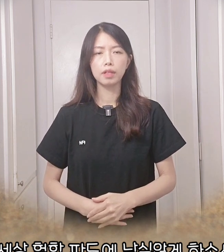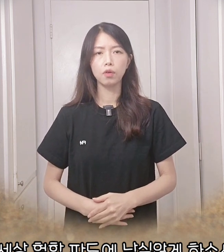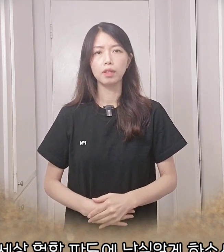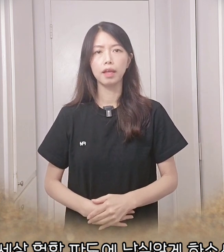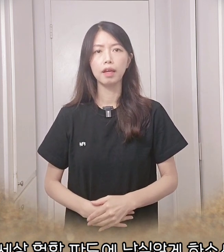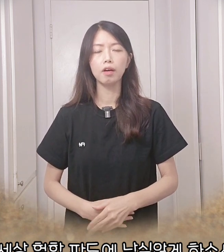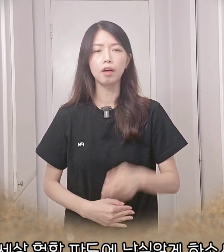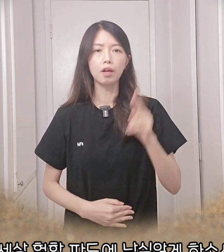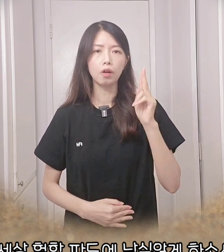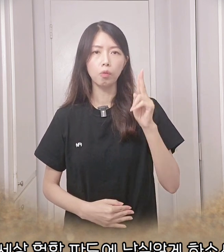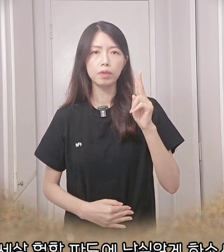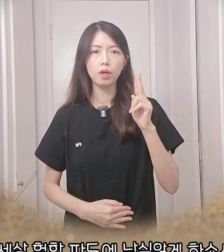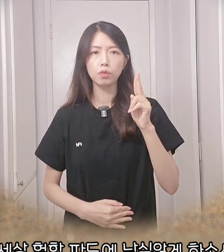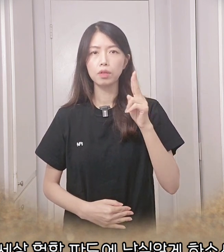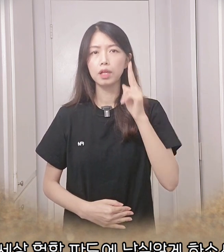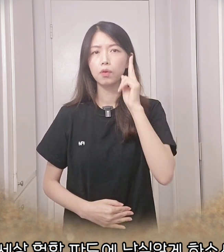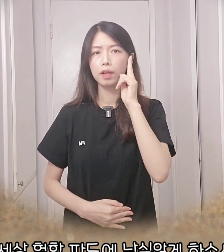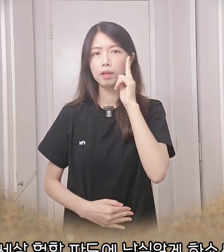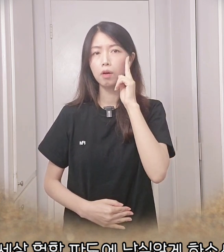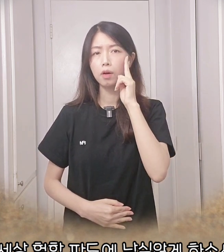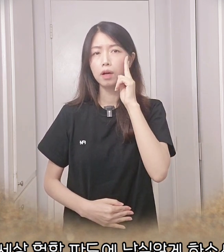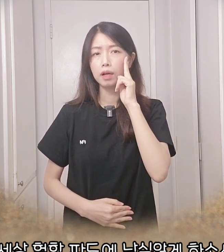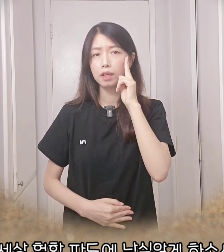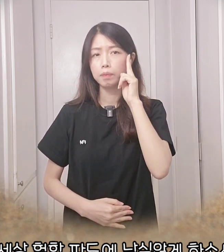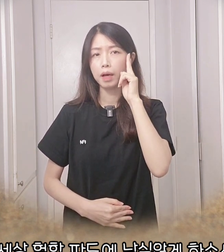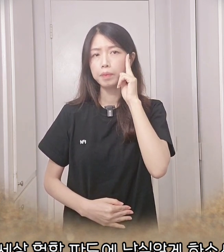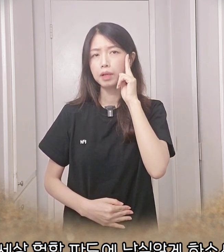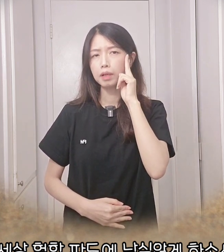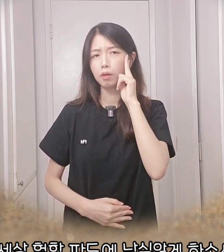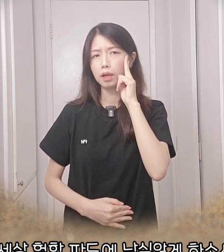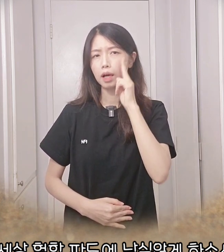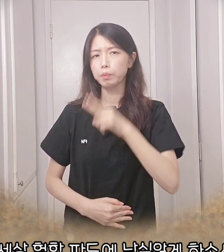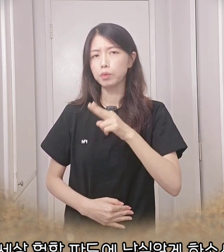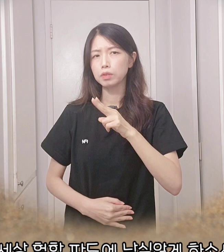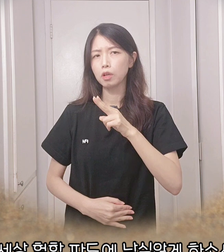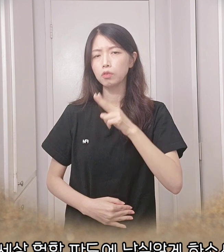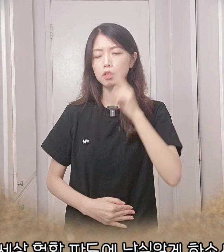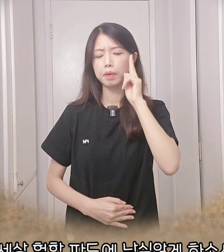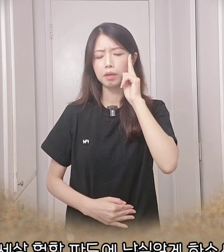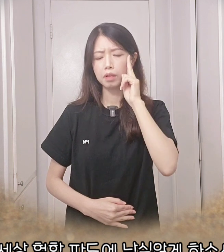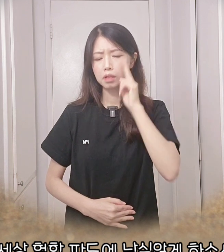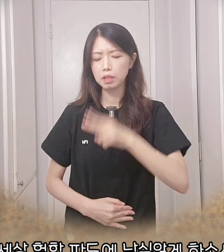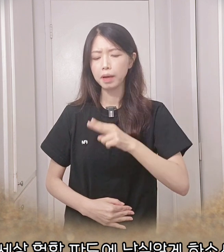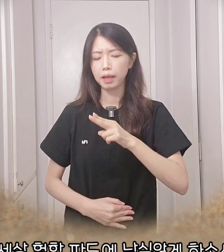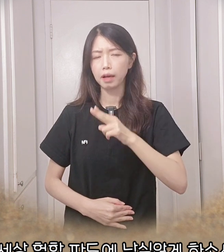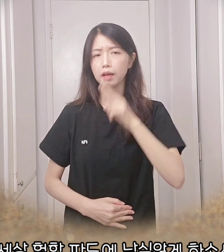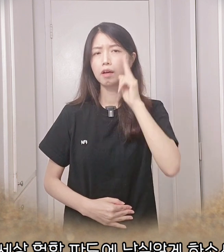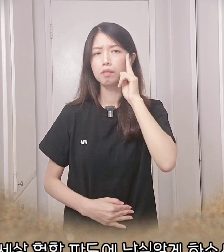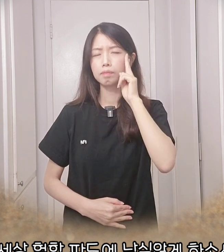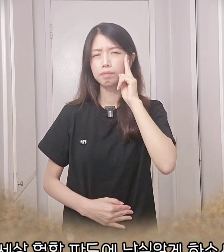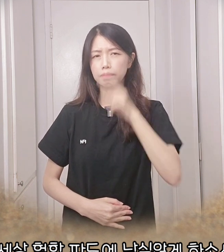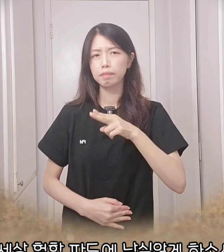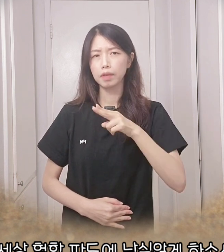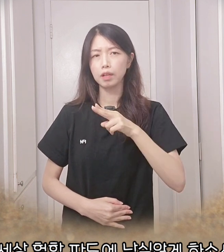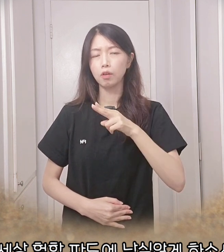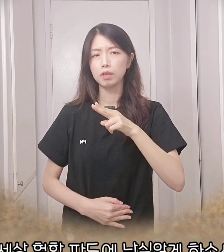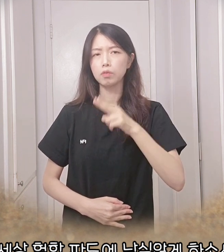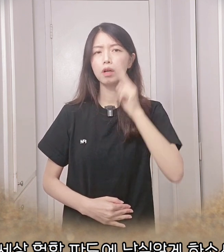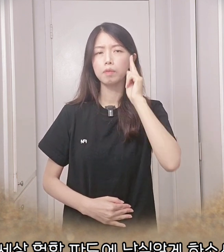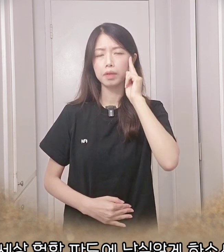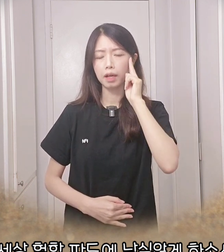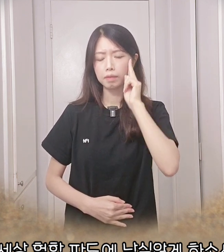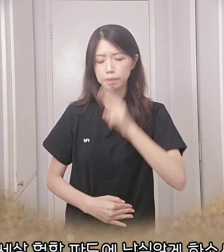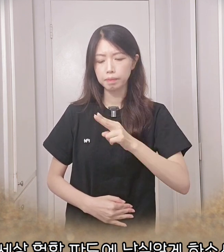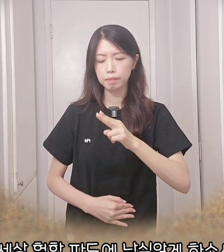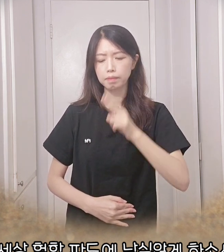뜻의 수어를 사용했는데요. 검지하고 중지를 이용해서 이 뺨을 이렇게 앞으로 스쳐주시면 심하다. 이런 뜻의